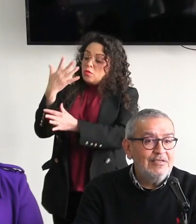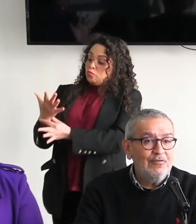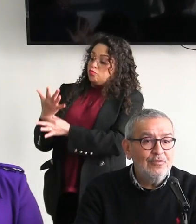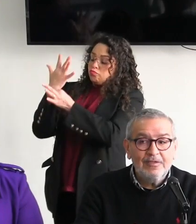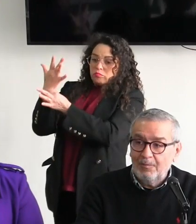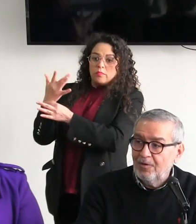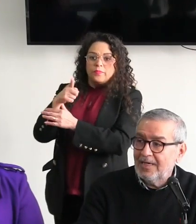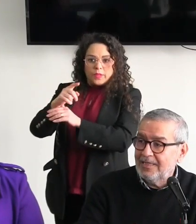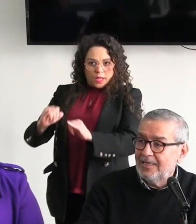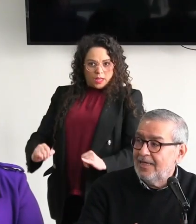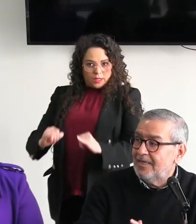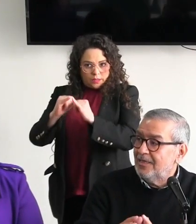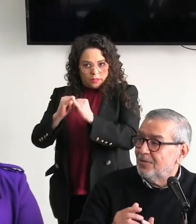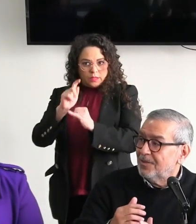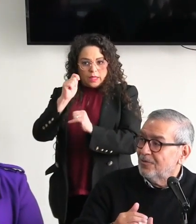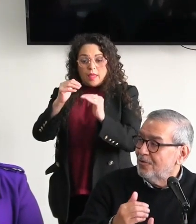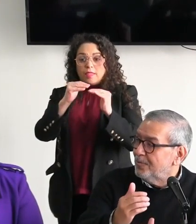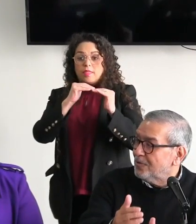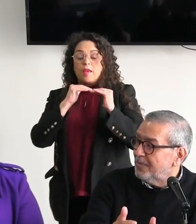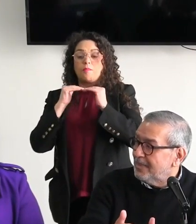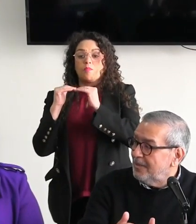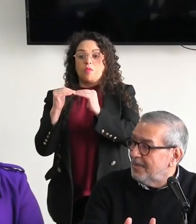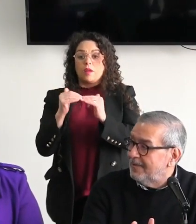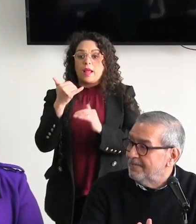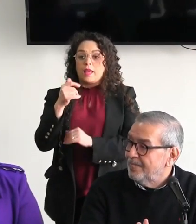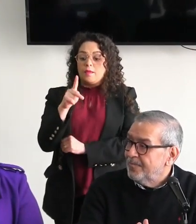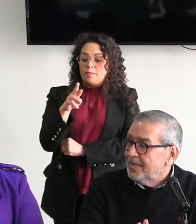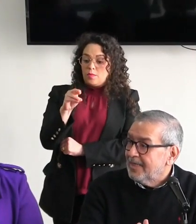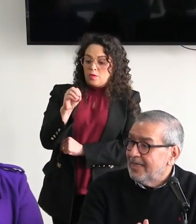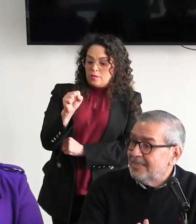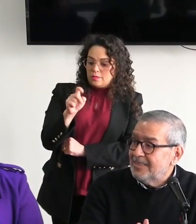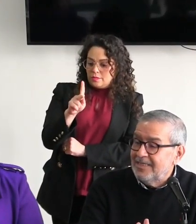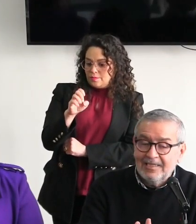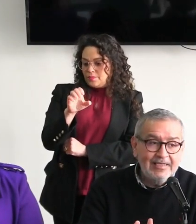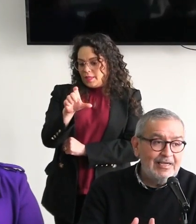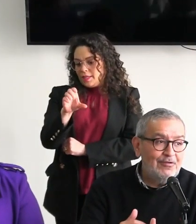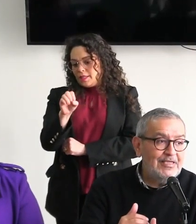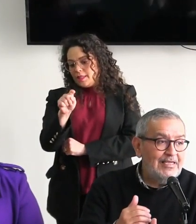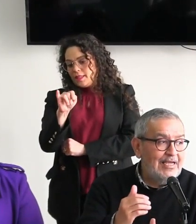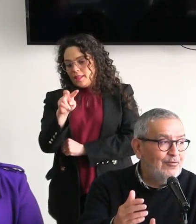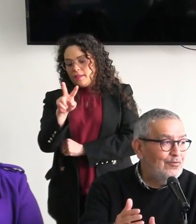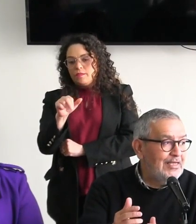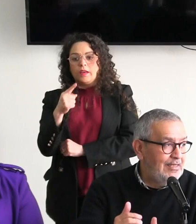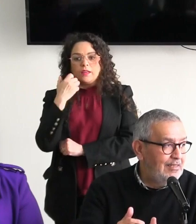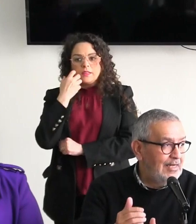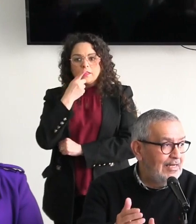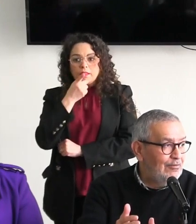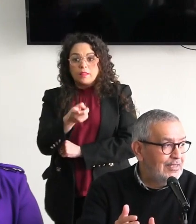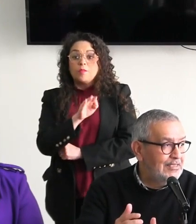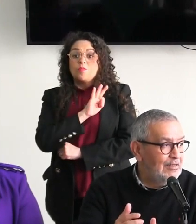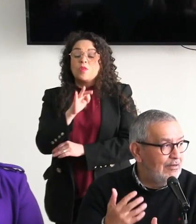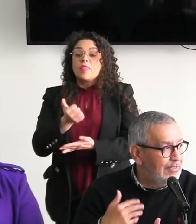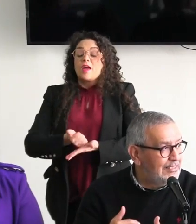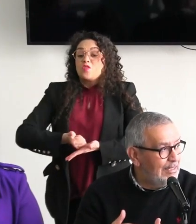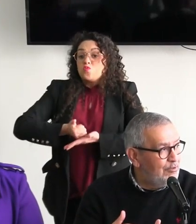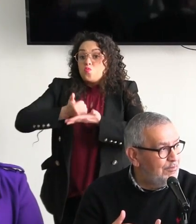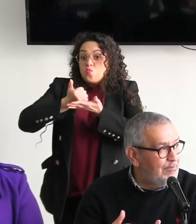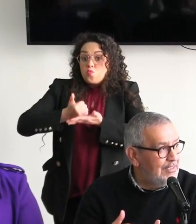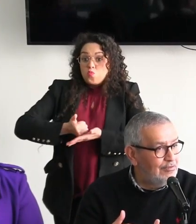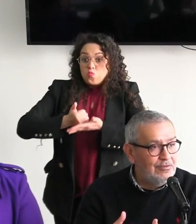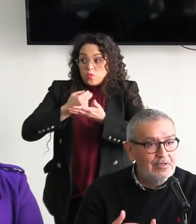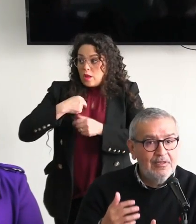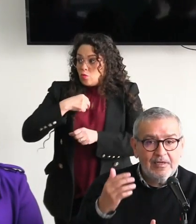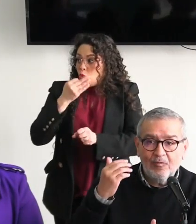del instituto, democrática y sobre todo prospectiva. Es decir, que nos ayude a lo que